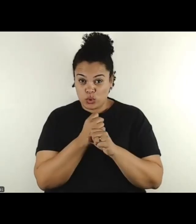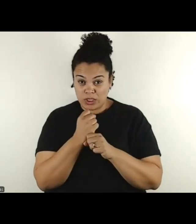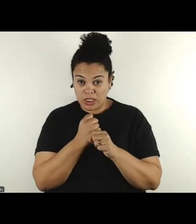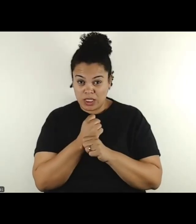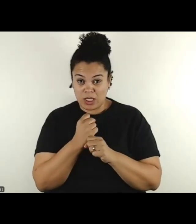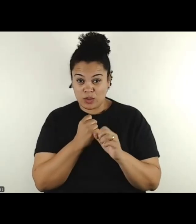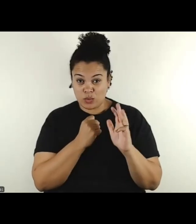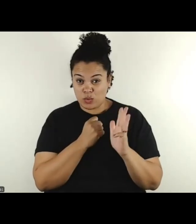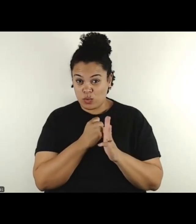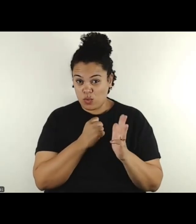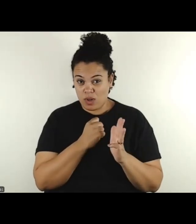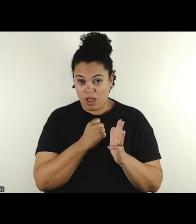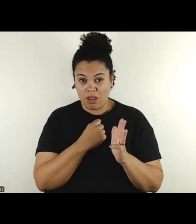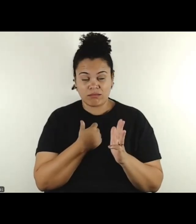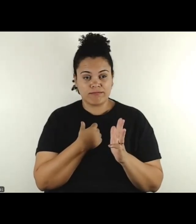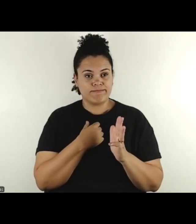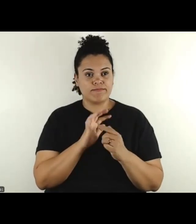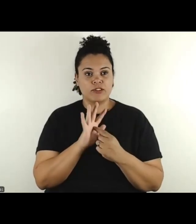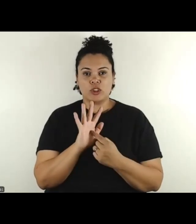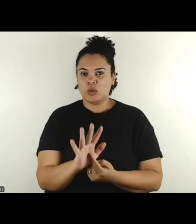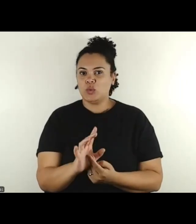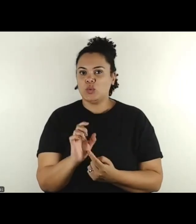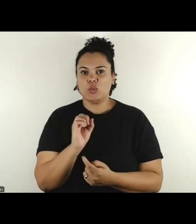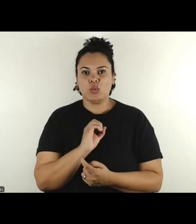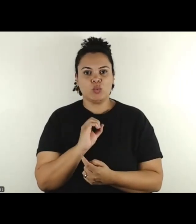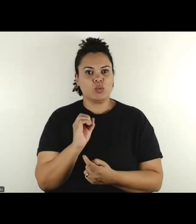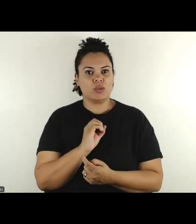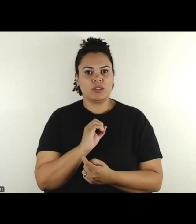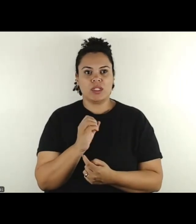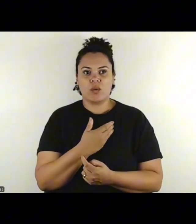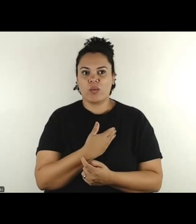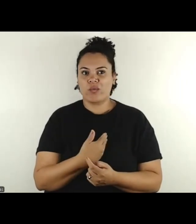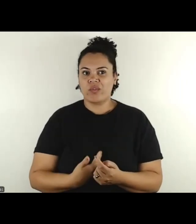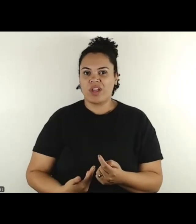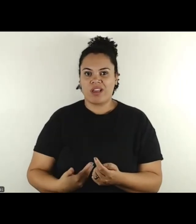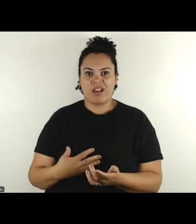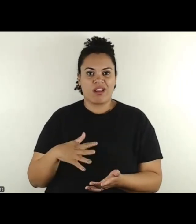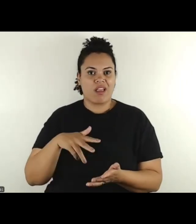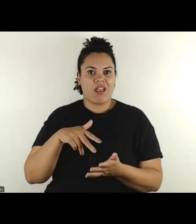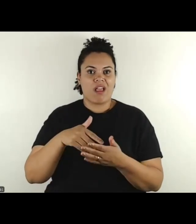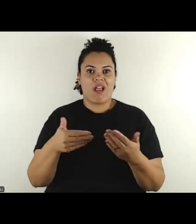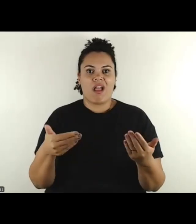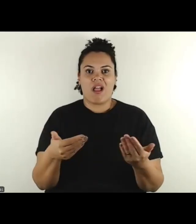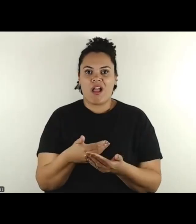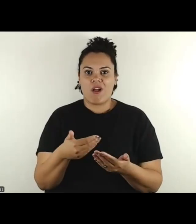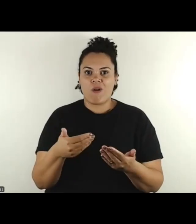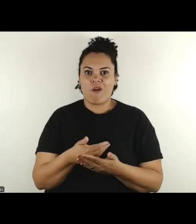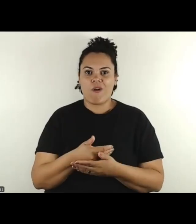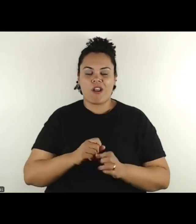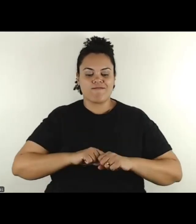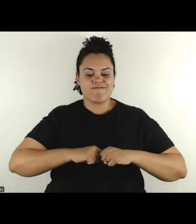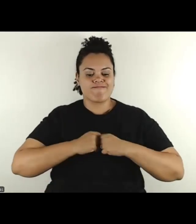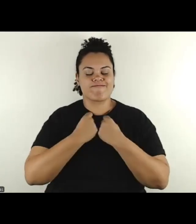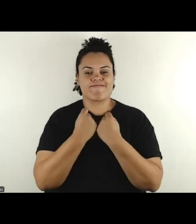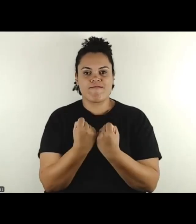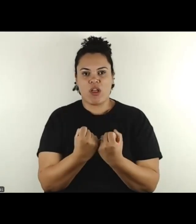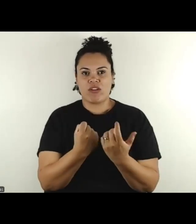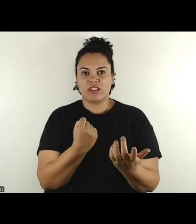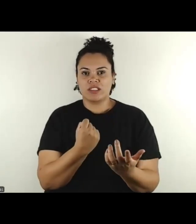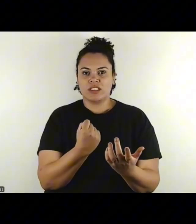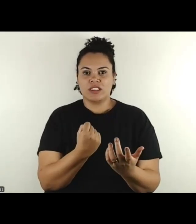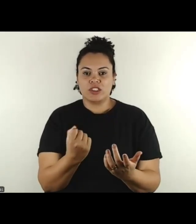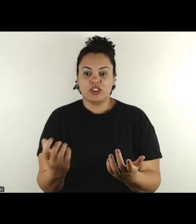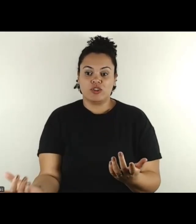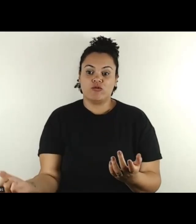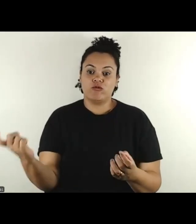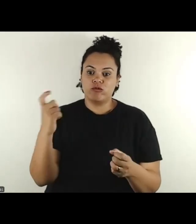Lula, não indicou que esse governo estivesse, de fato, empenhado, né, numa